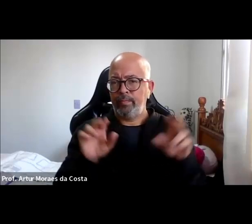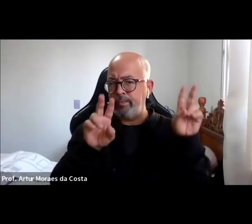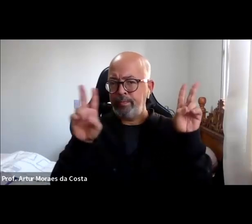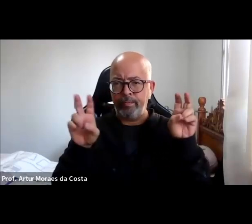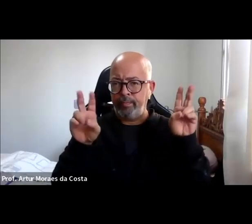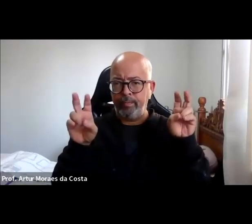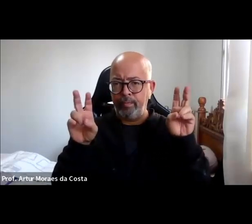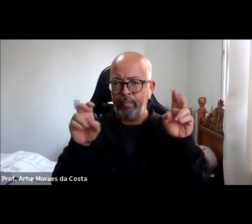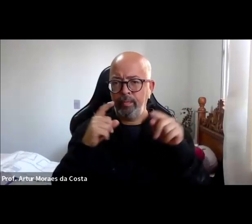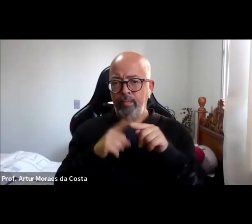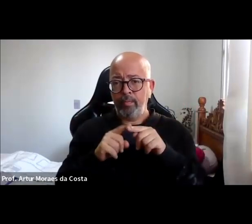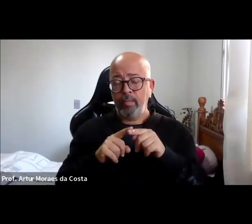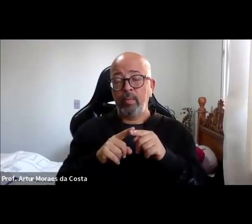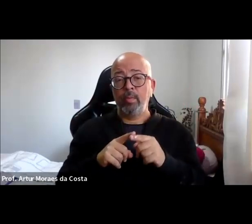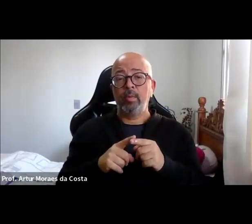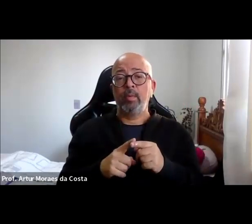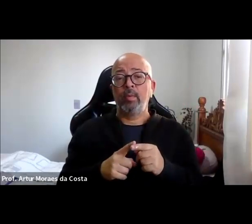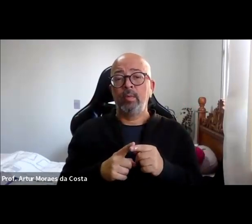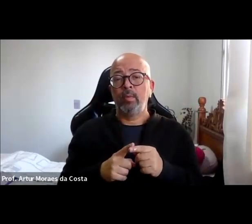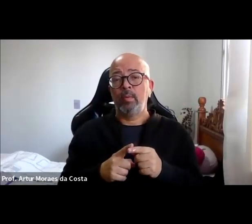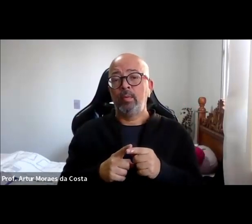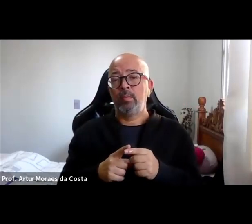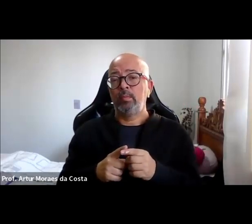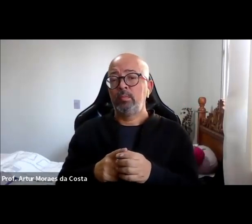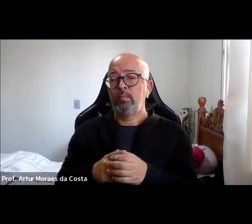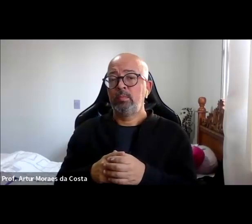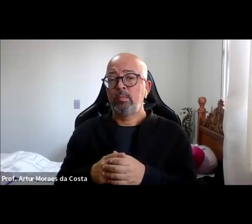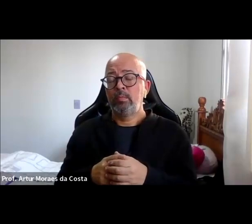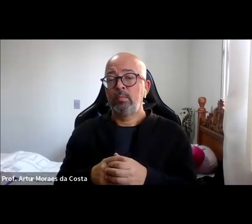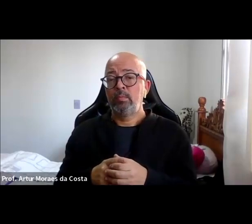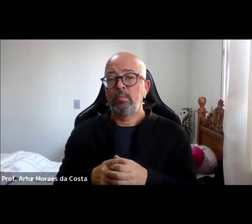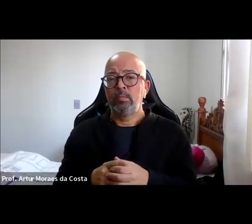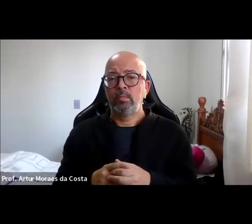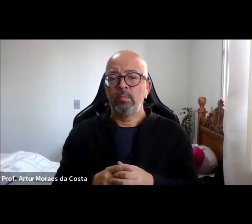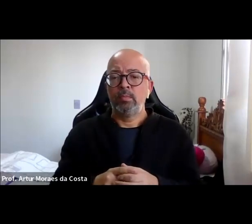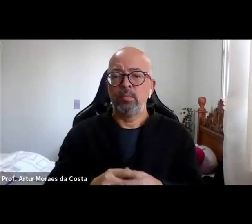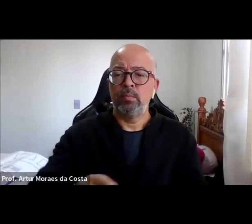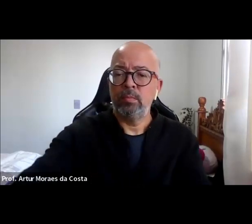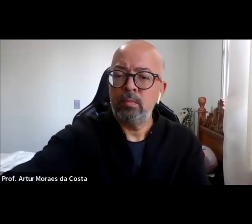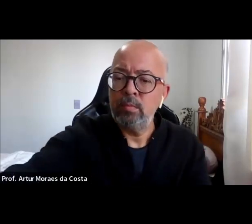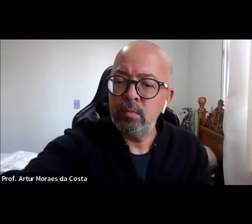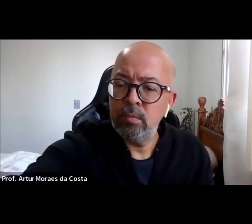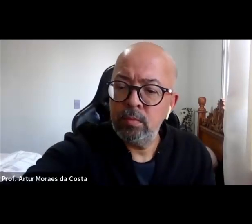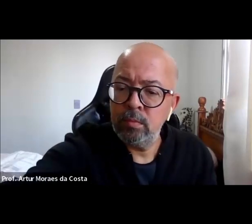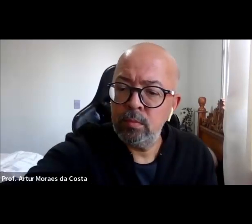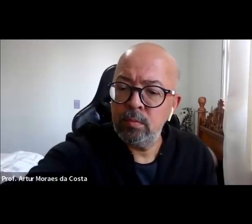eh lo lo lo Eh bueno o hablémonos